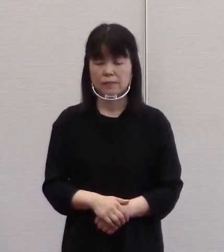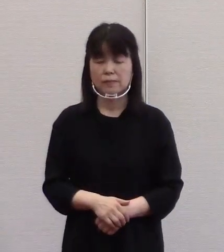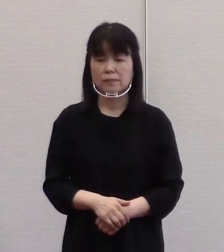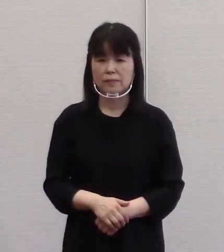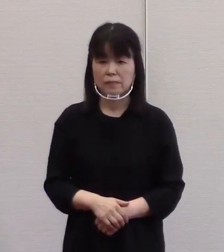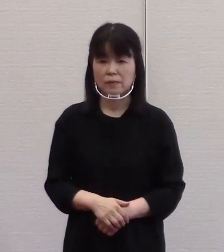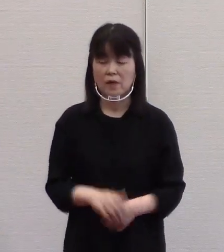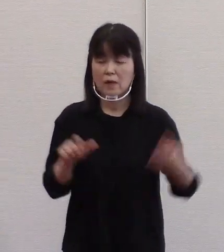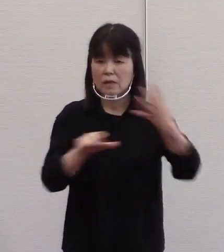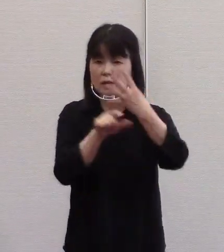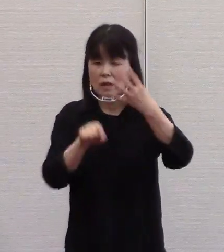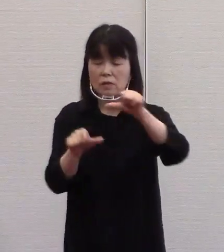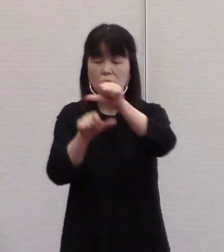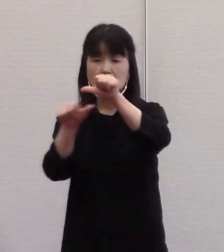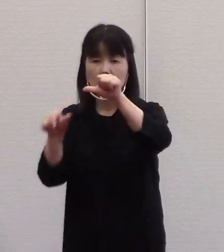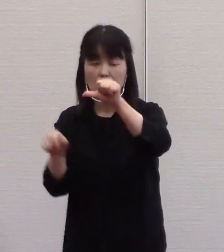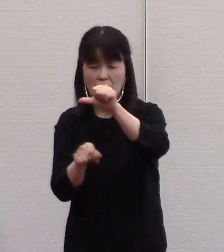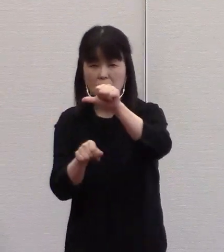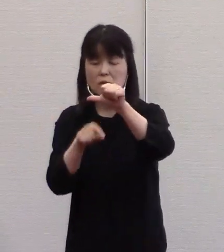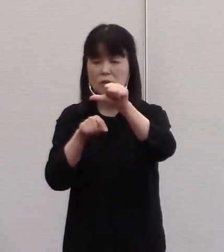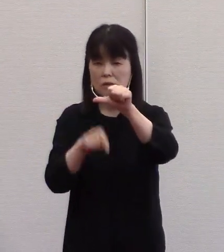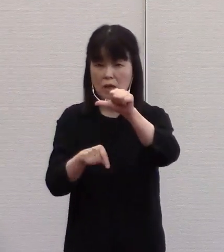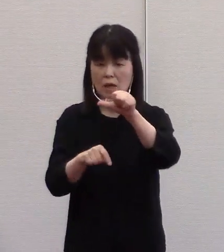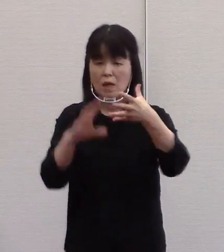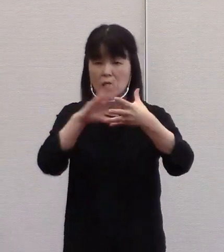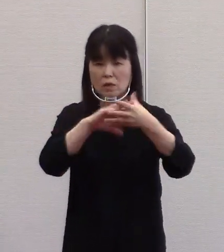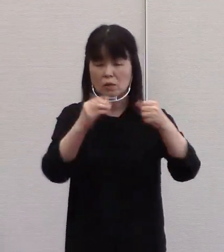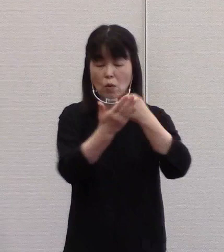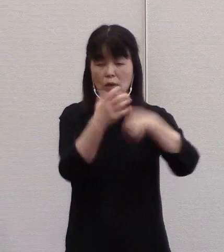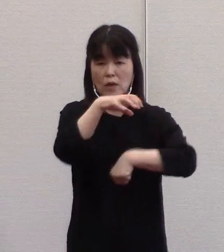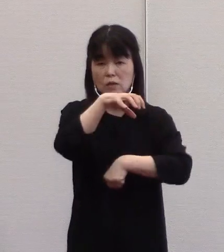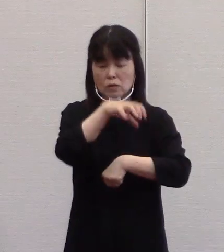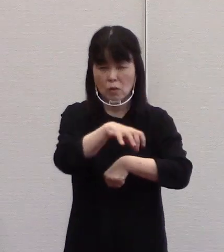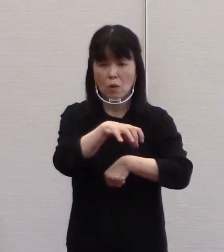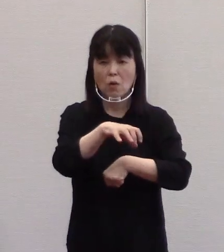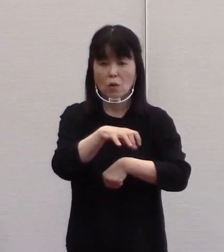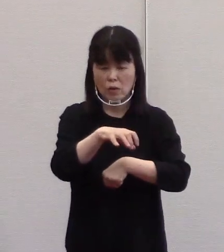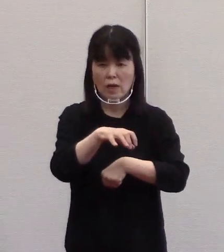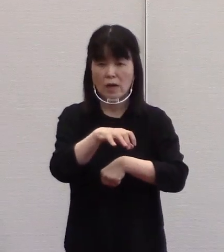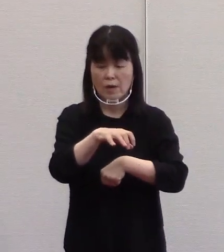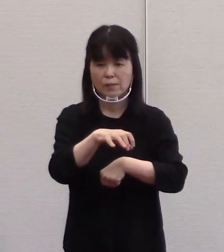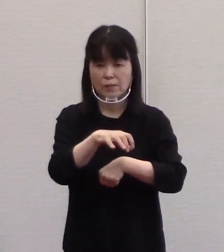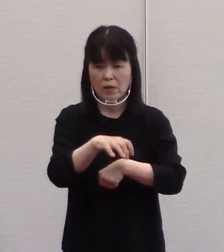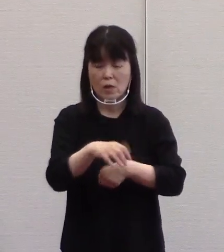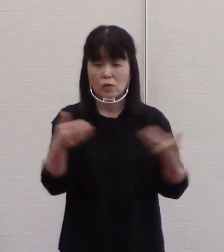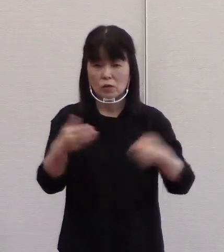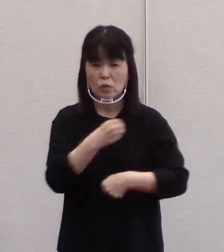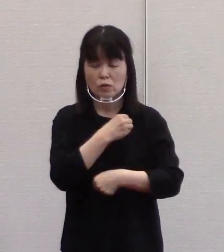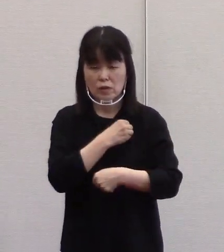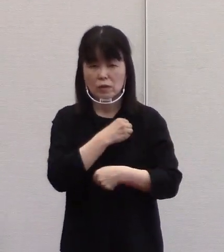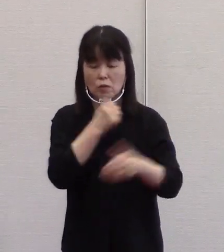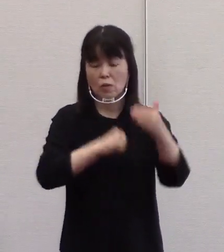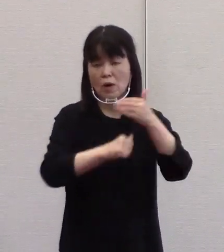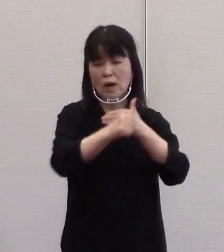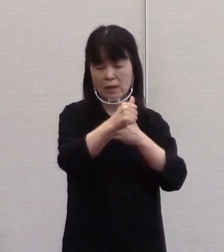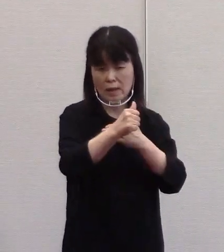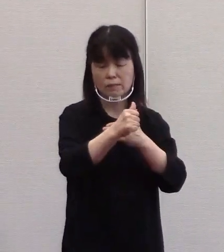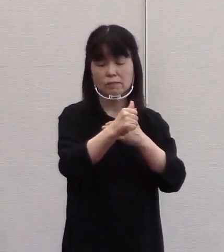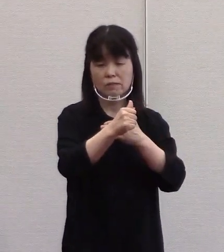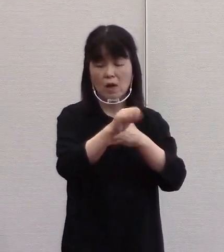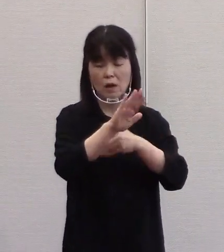5月のところで、県といいますか、出雲保健所に人員派遣の話だったかと思いますけれど、 新日あのケースが送られ